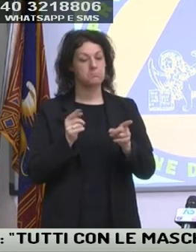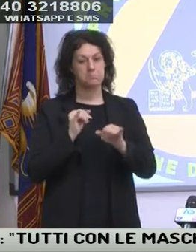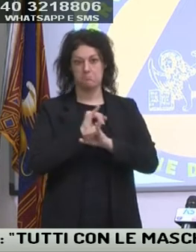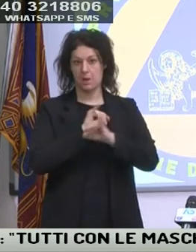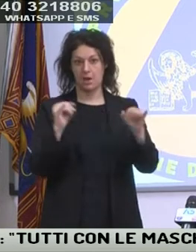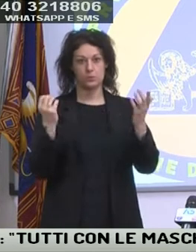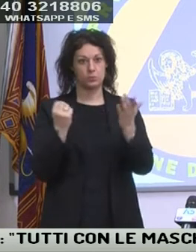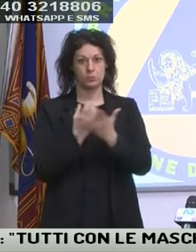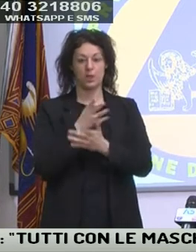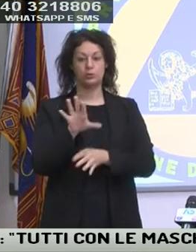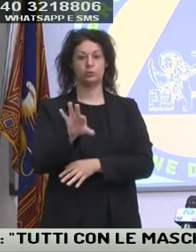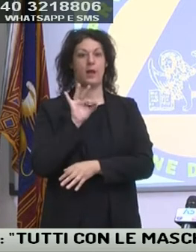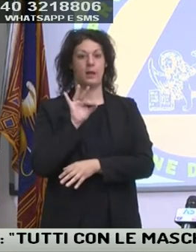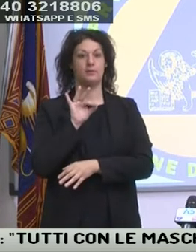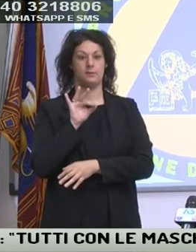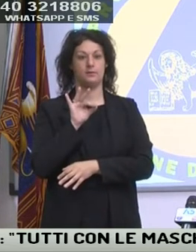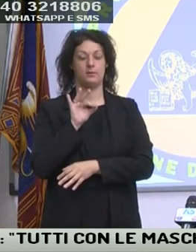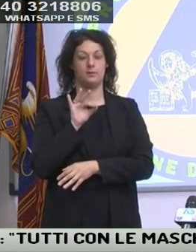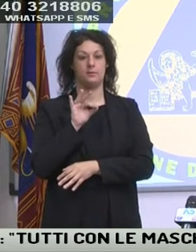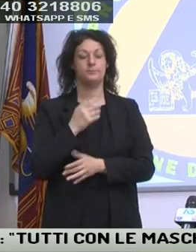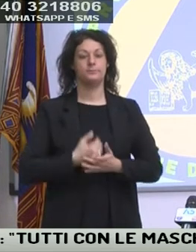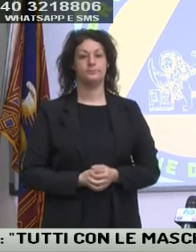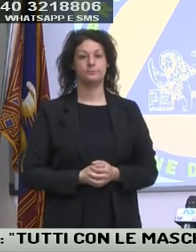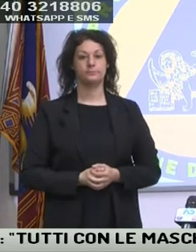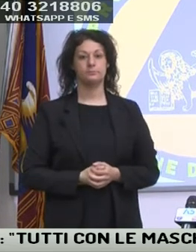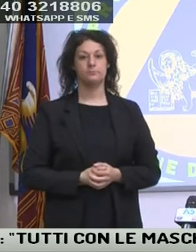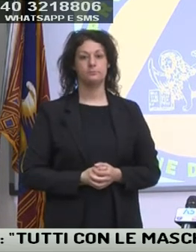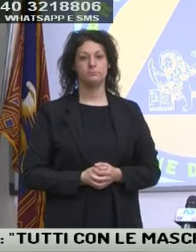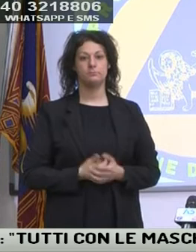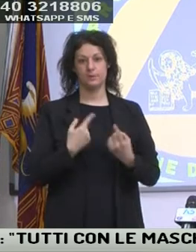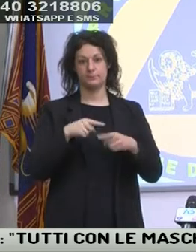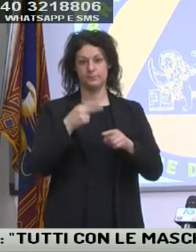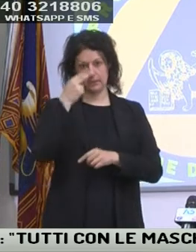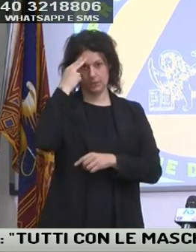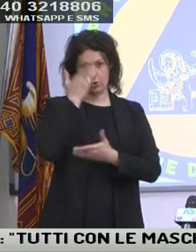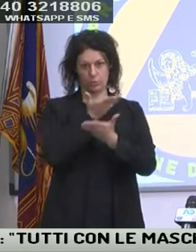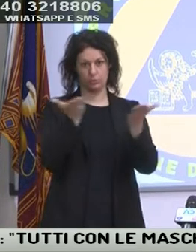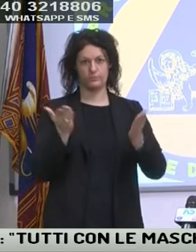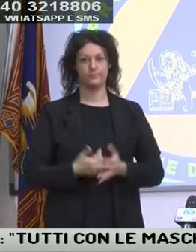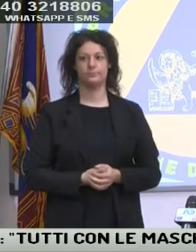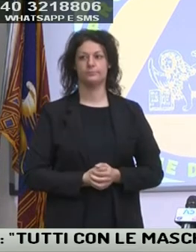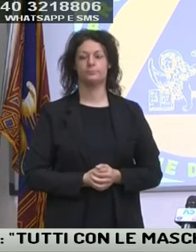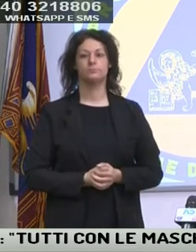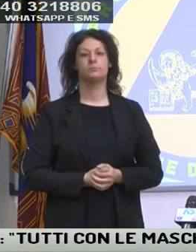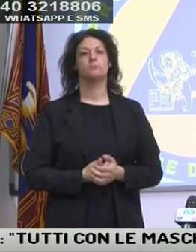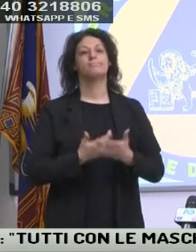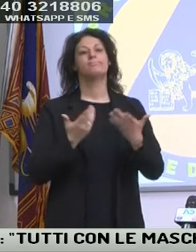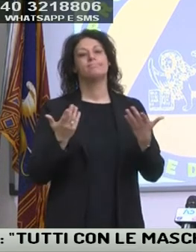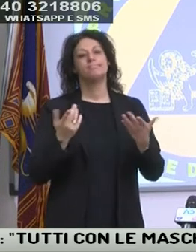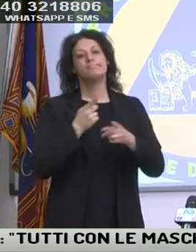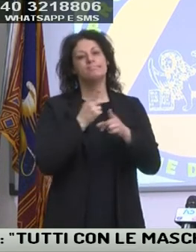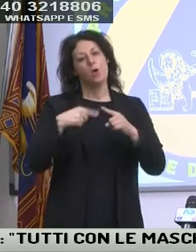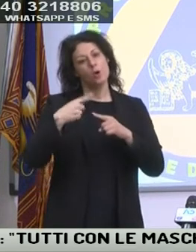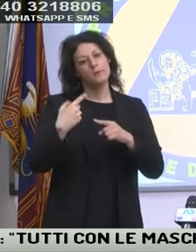aveva magari la disponibilità delle macchine. Quindi questo è quello che voglio ricordare. Abbiate pazienza e